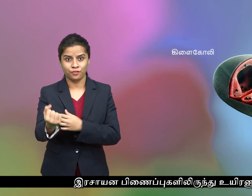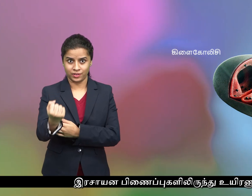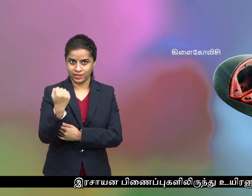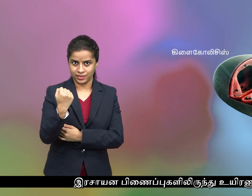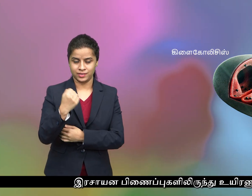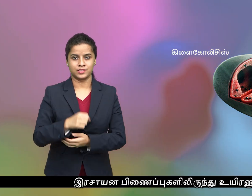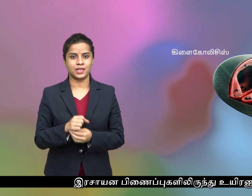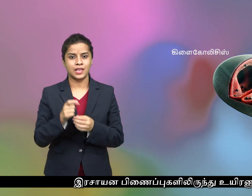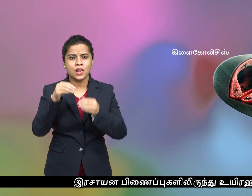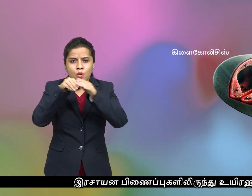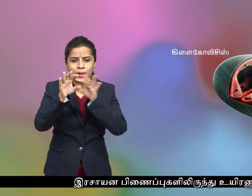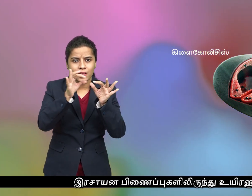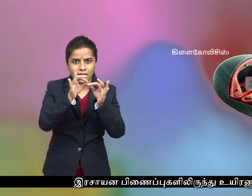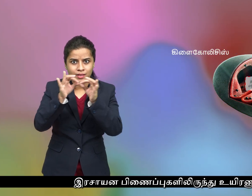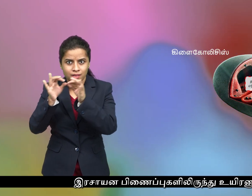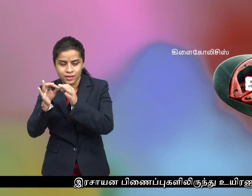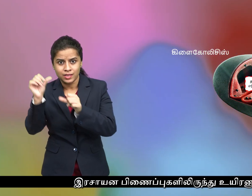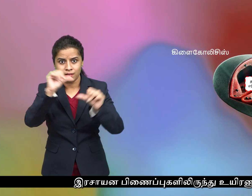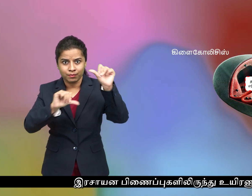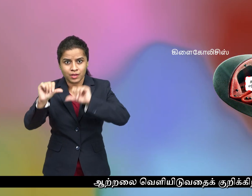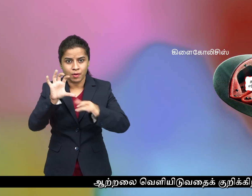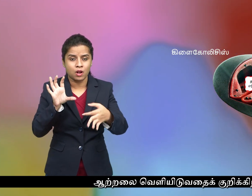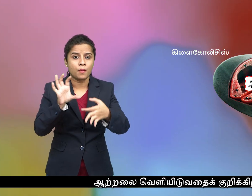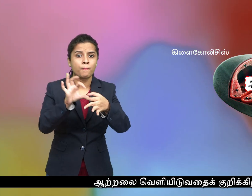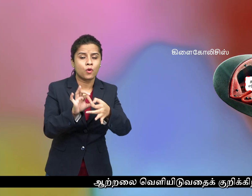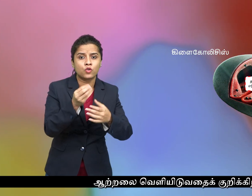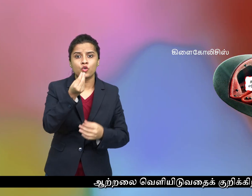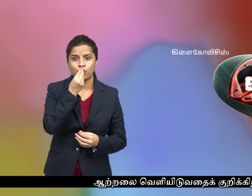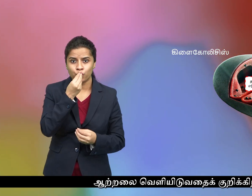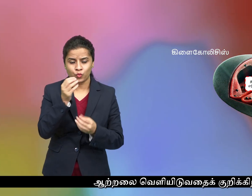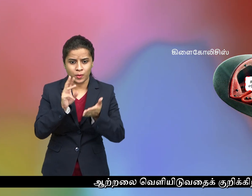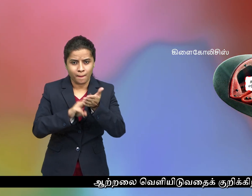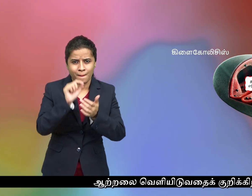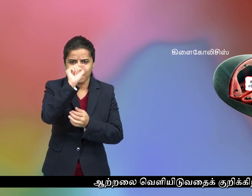இரசாயன பிணைப்புகளிலிருந்து உயிரணுக்களில் ஆற்றலை வெளியிடுவதை குறிக்கிறது.